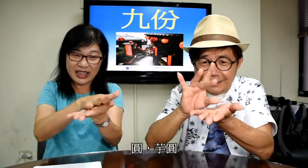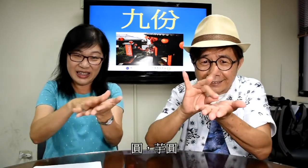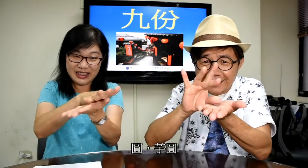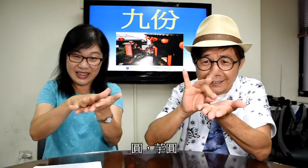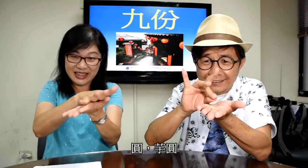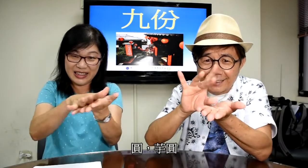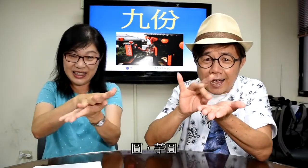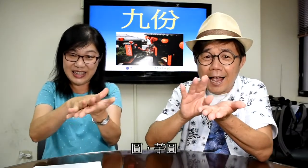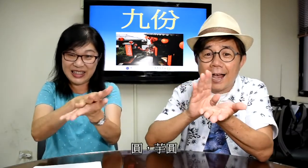仔